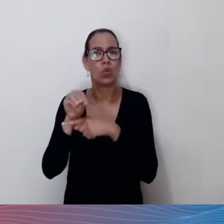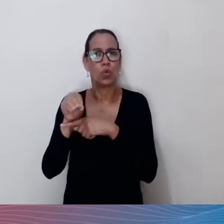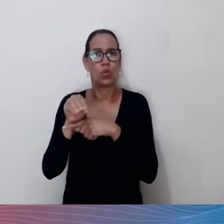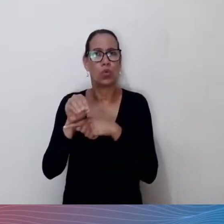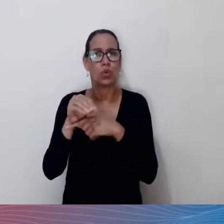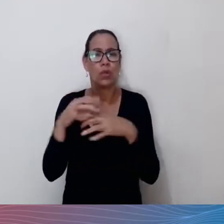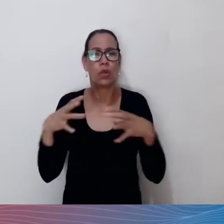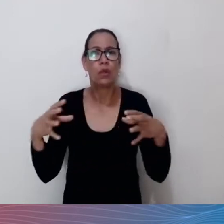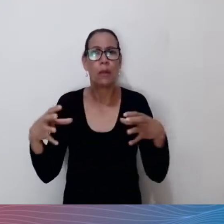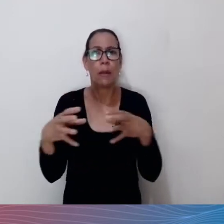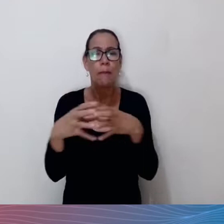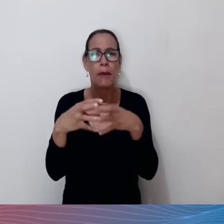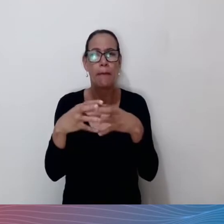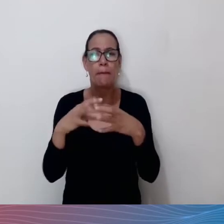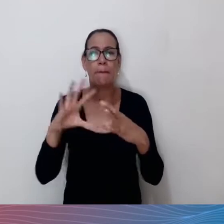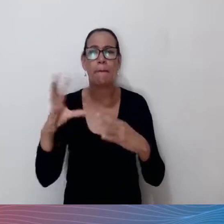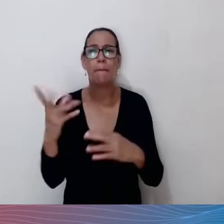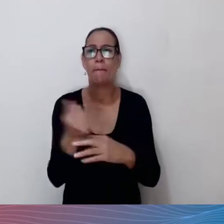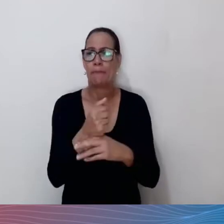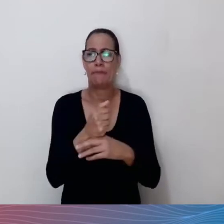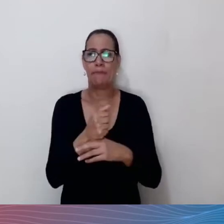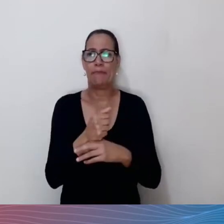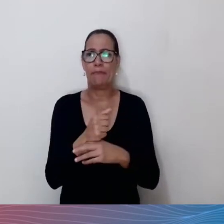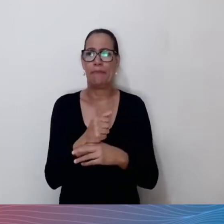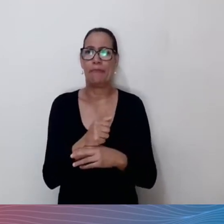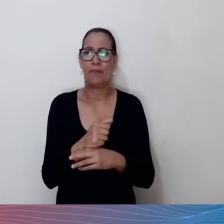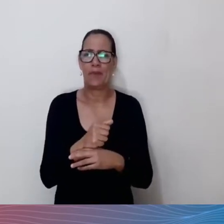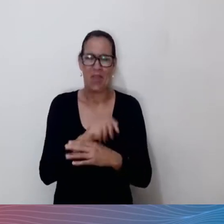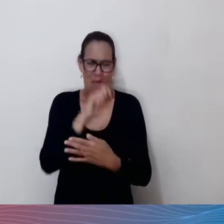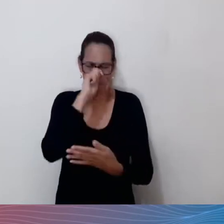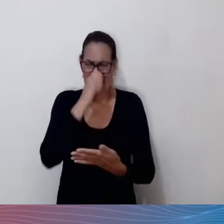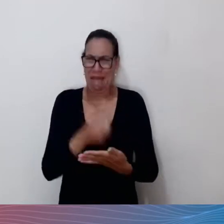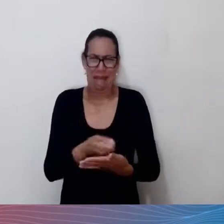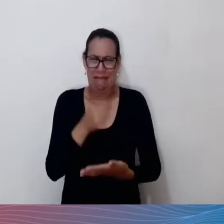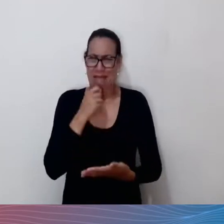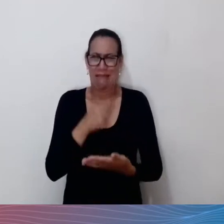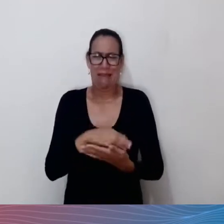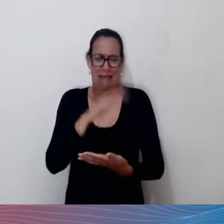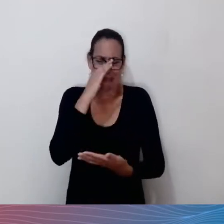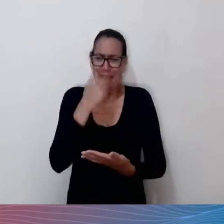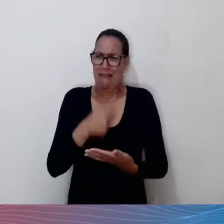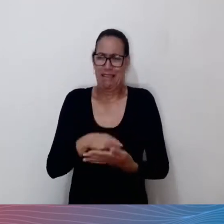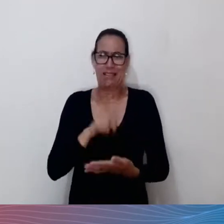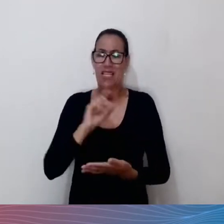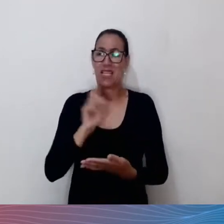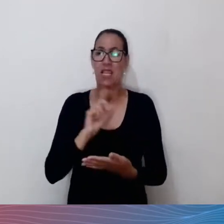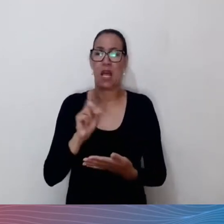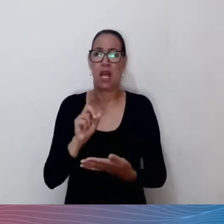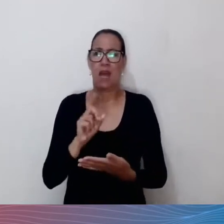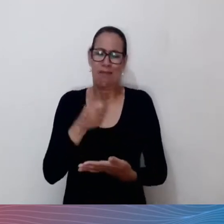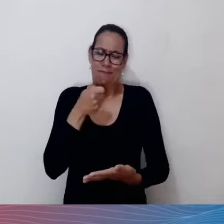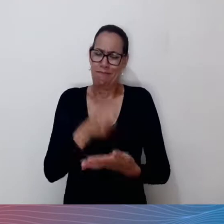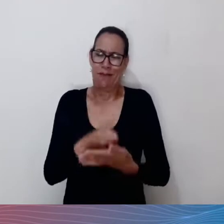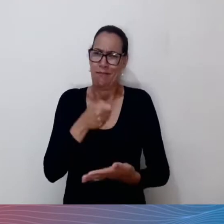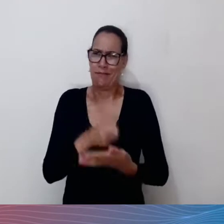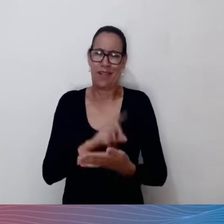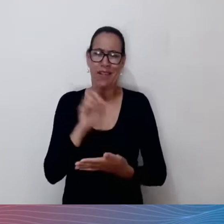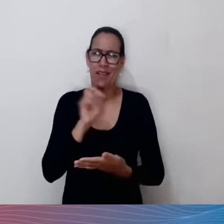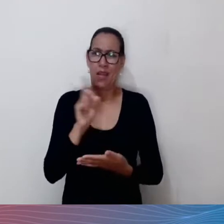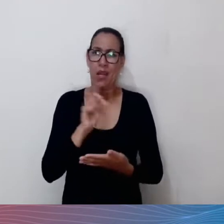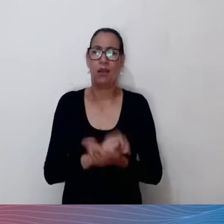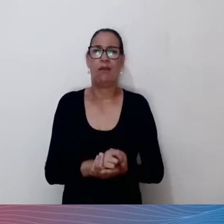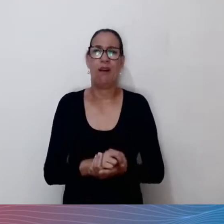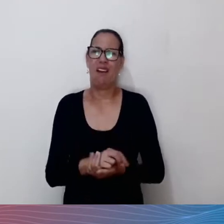por constrangimento, não é porque é obrigado a fazê-lo, né? Você faz de má vontade,